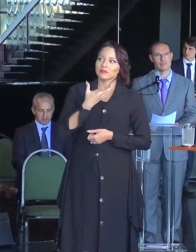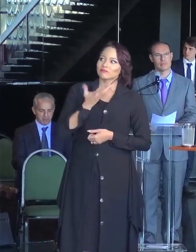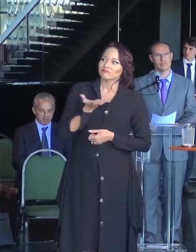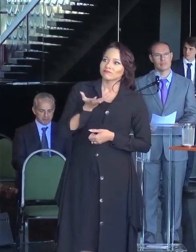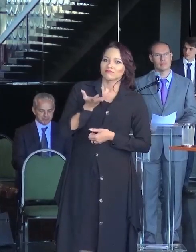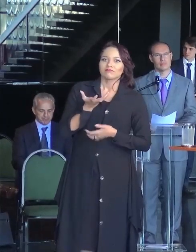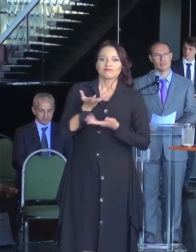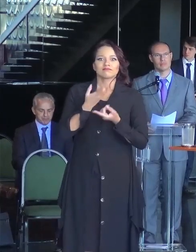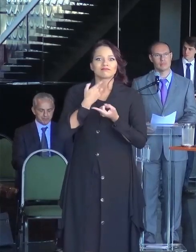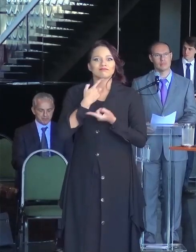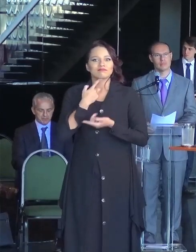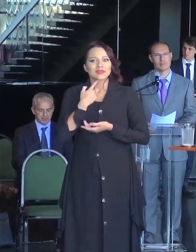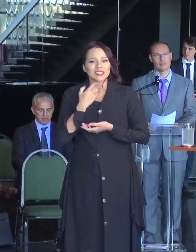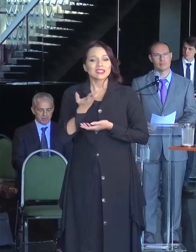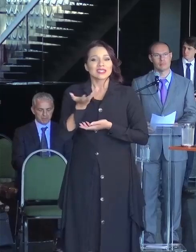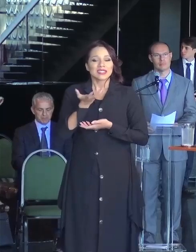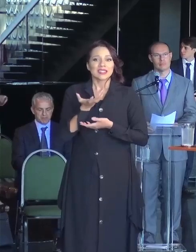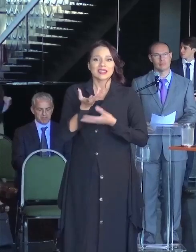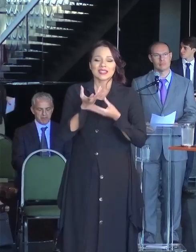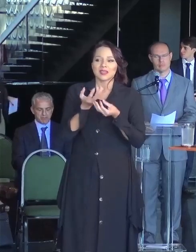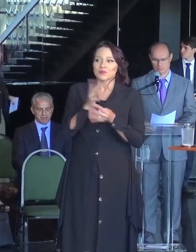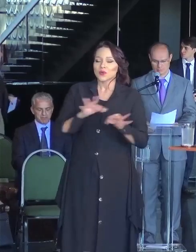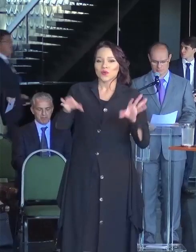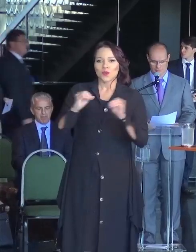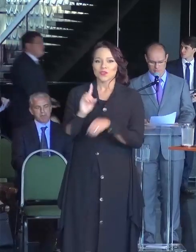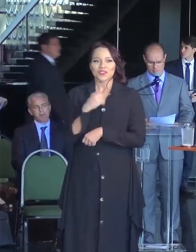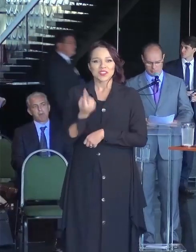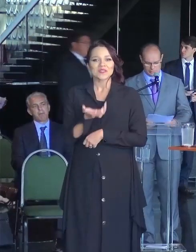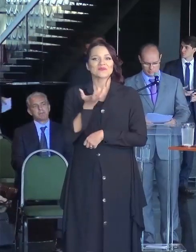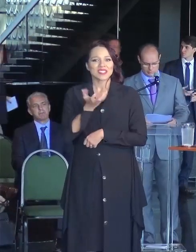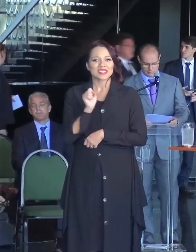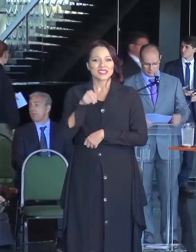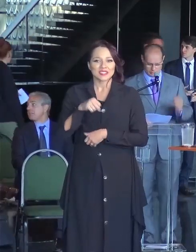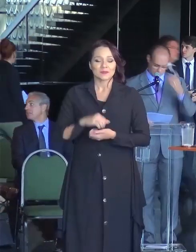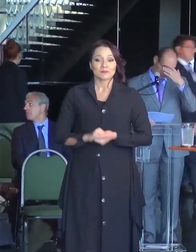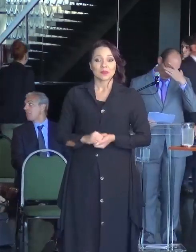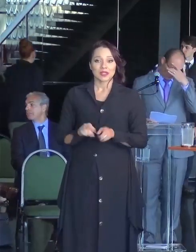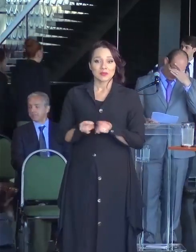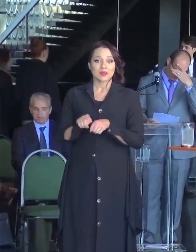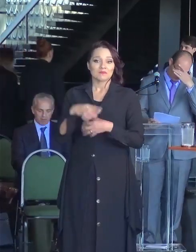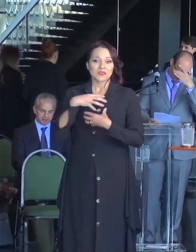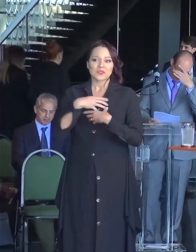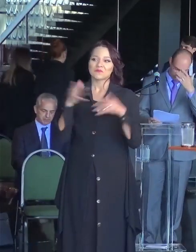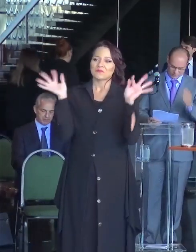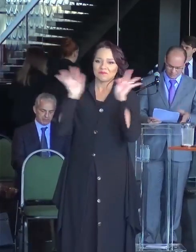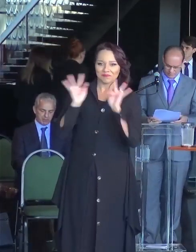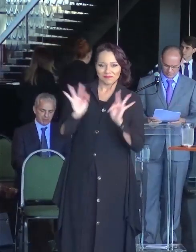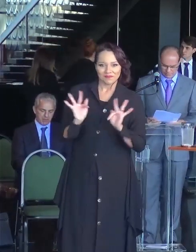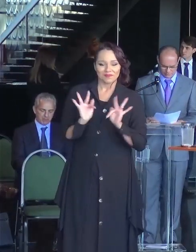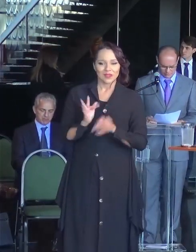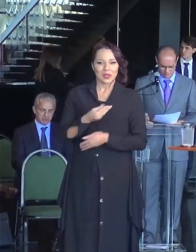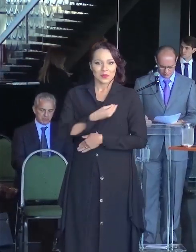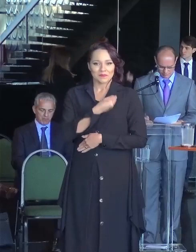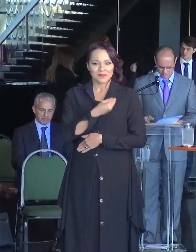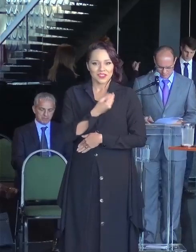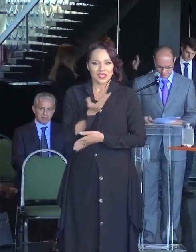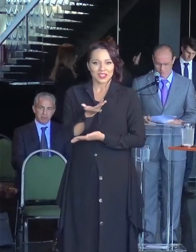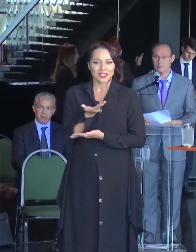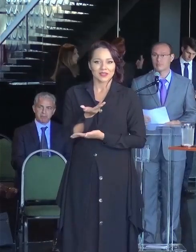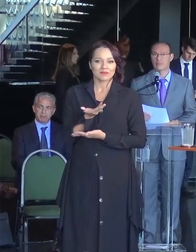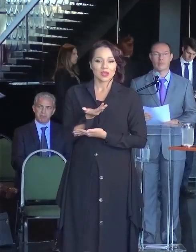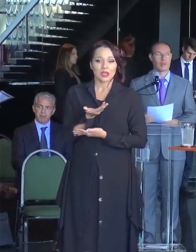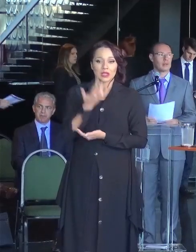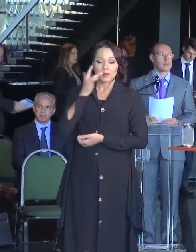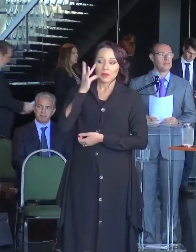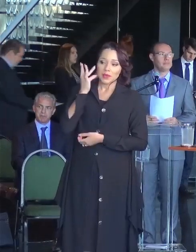tão querida, tão perseguida por todos nós. E também estamos muito felizes com a presença